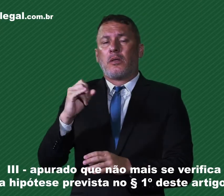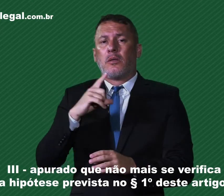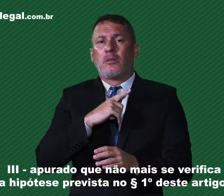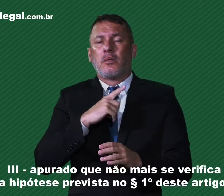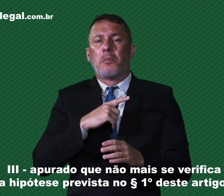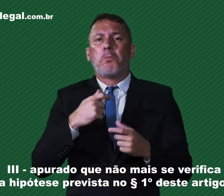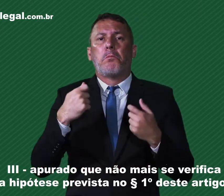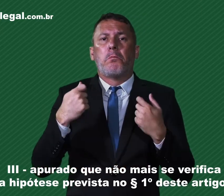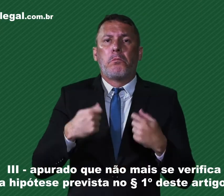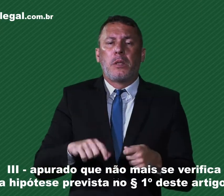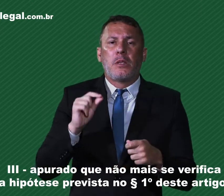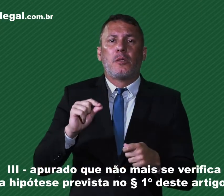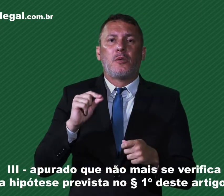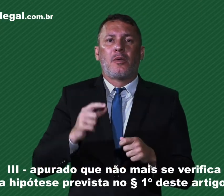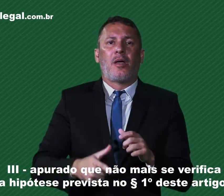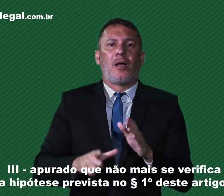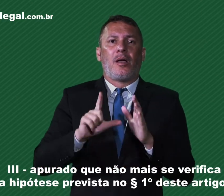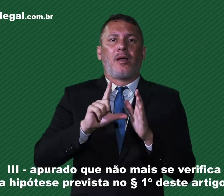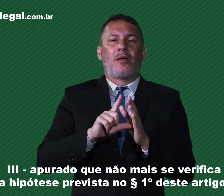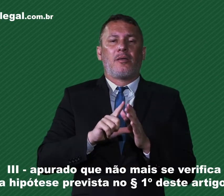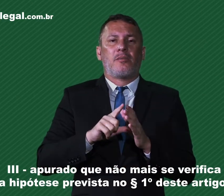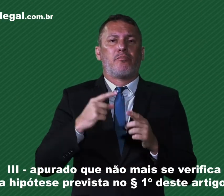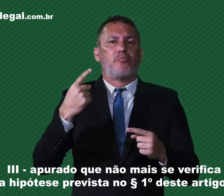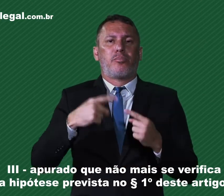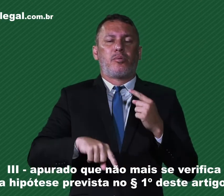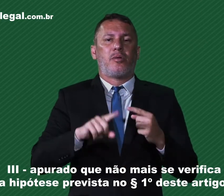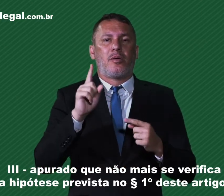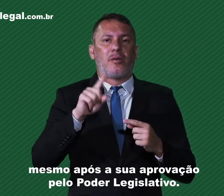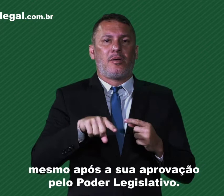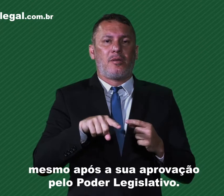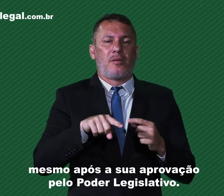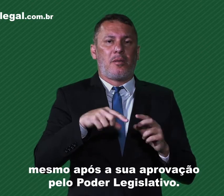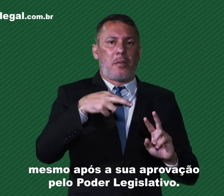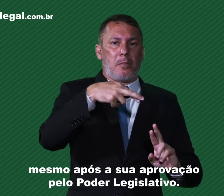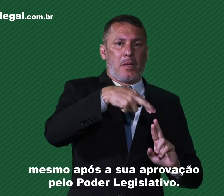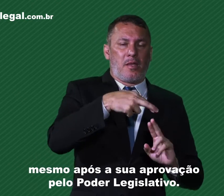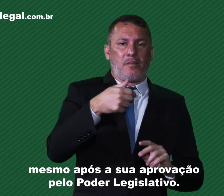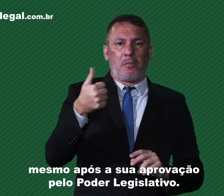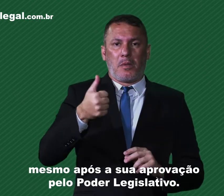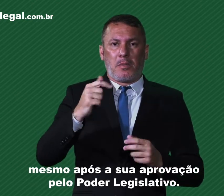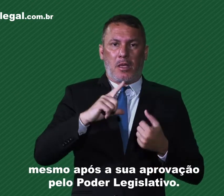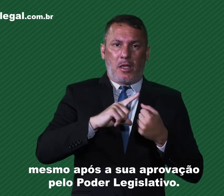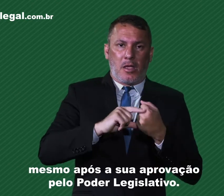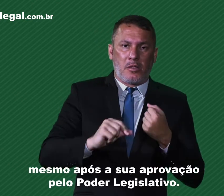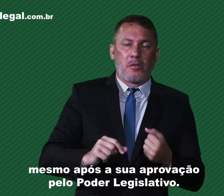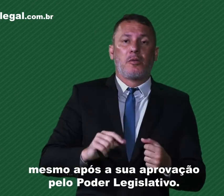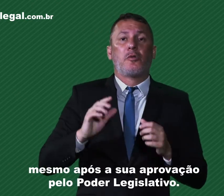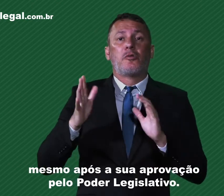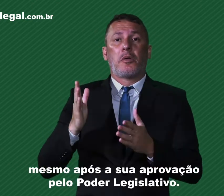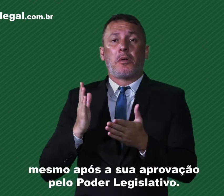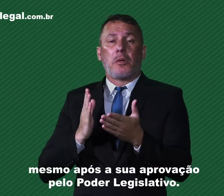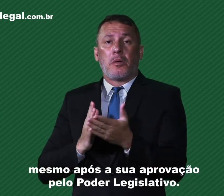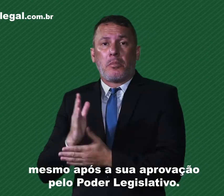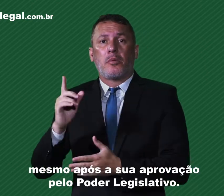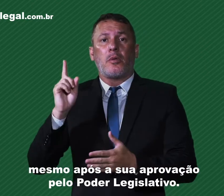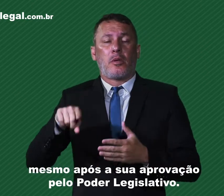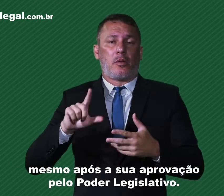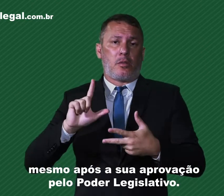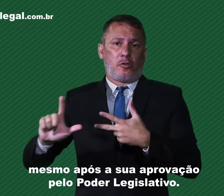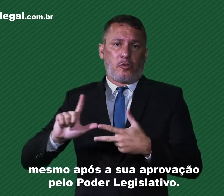a hipótese prevista no parágrafo 1º deste artigo mesmo após a sua aprovação pelo poder legislativo